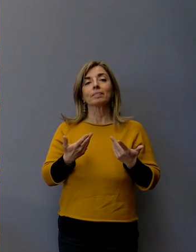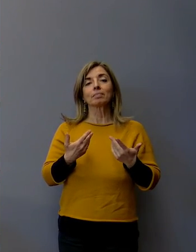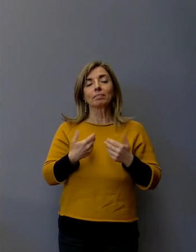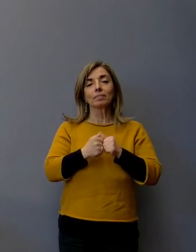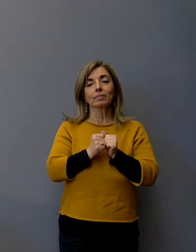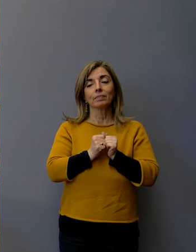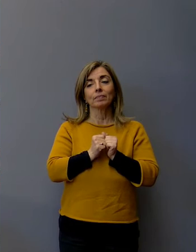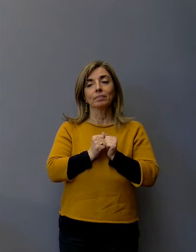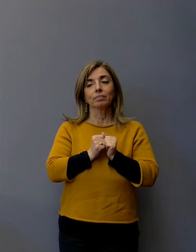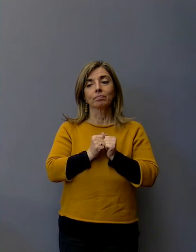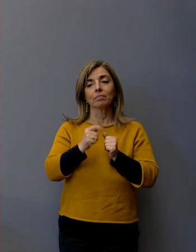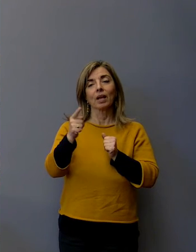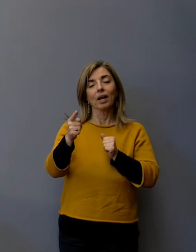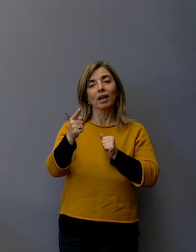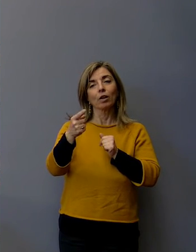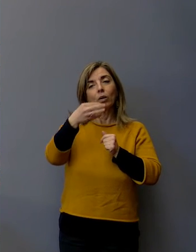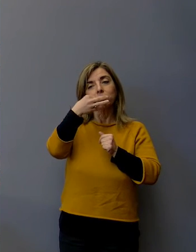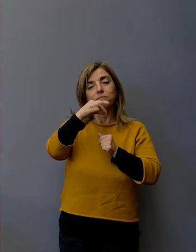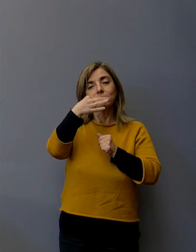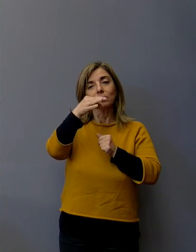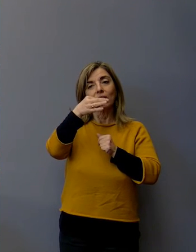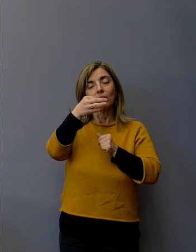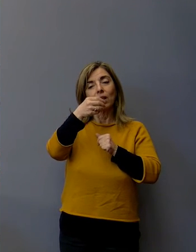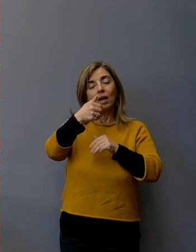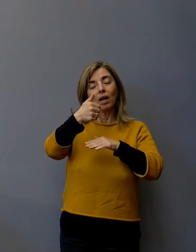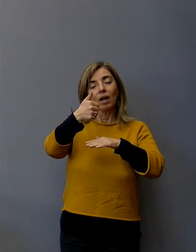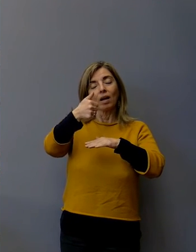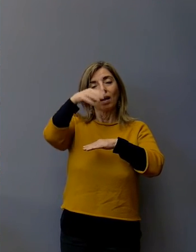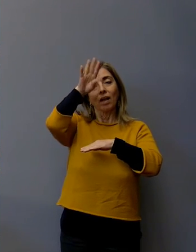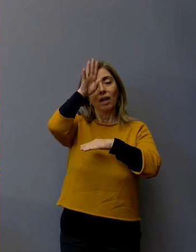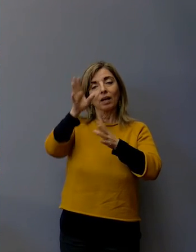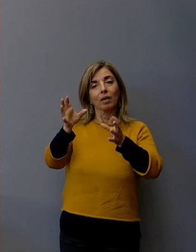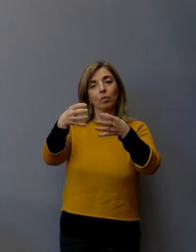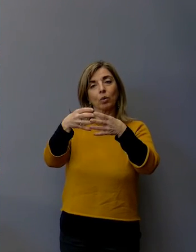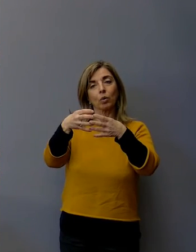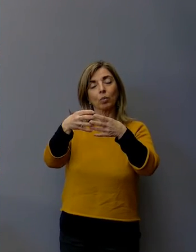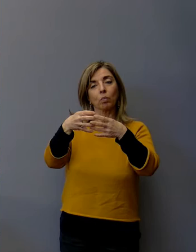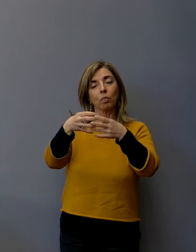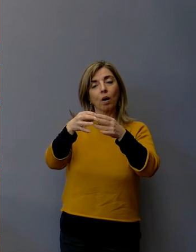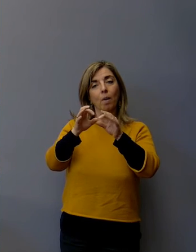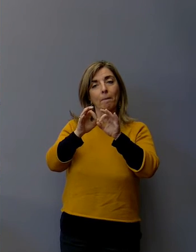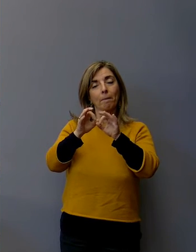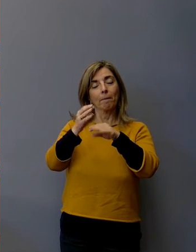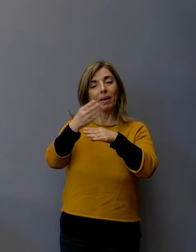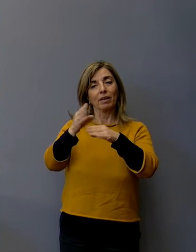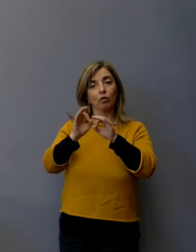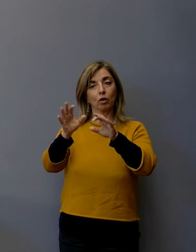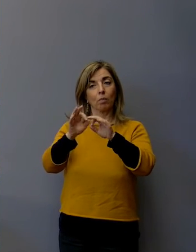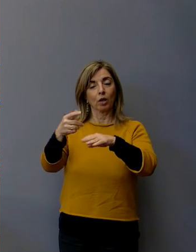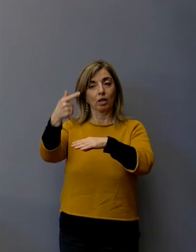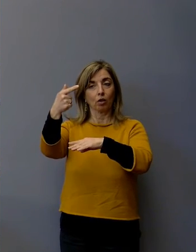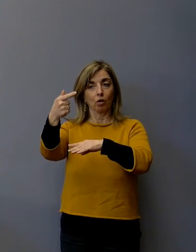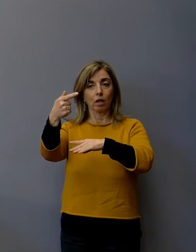cappello che ha fatto il capogruppo del partito democratico terrile sul fatto che questo sia